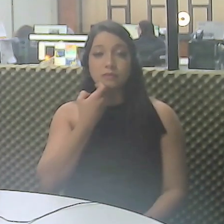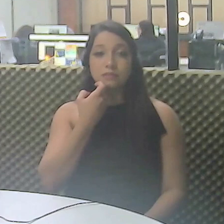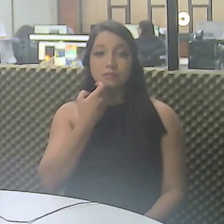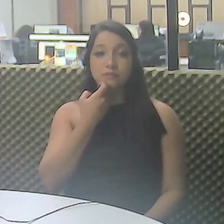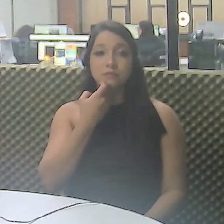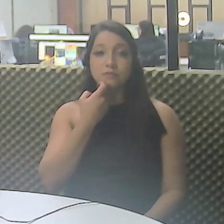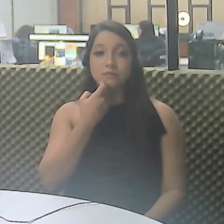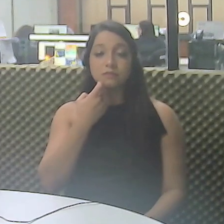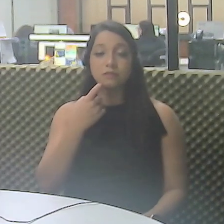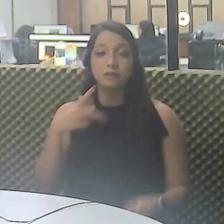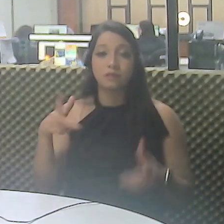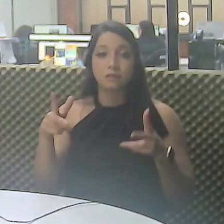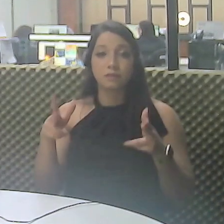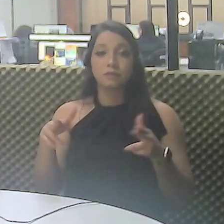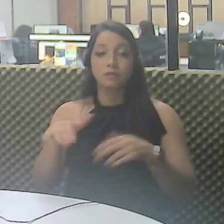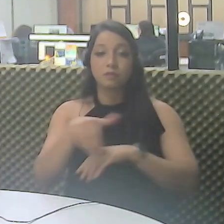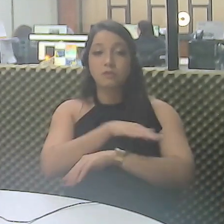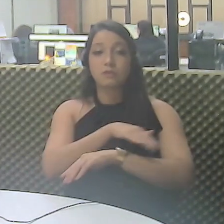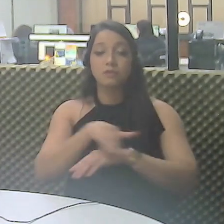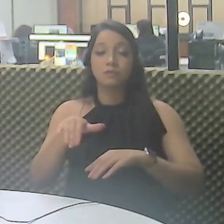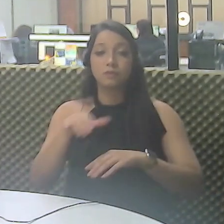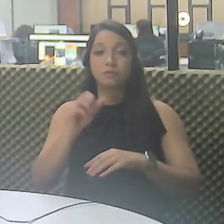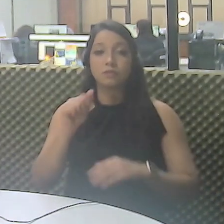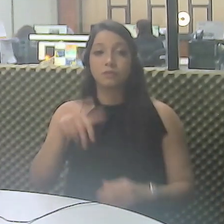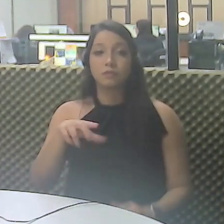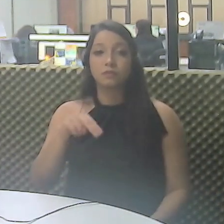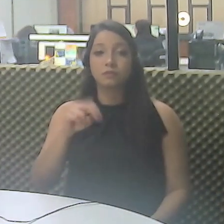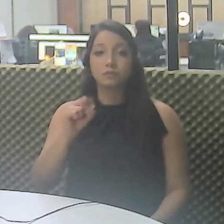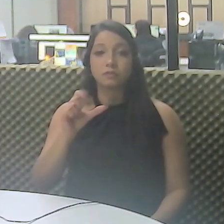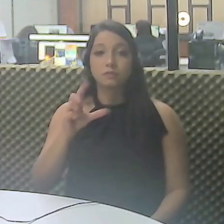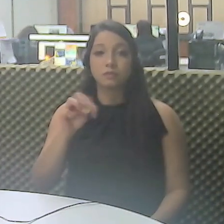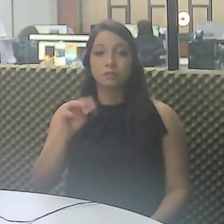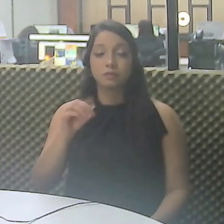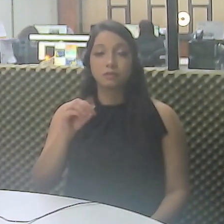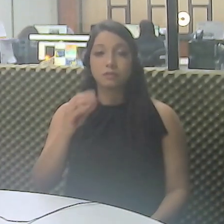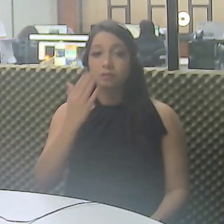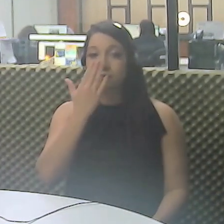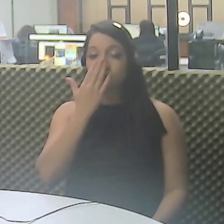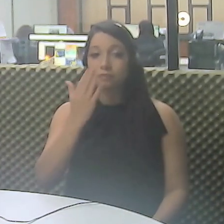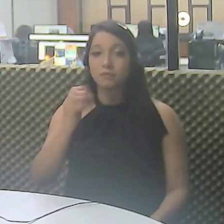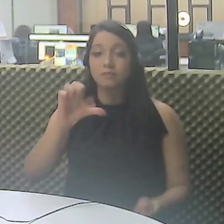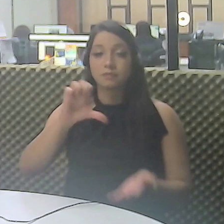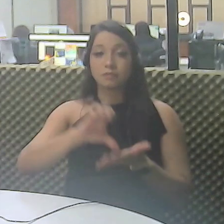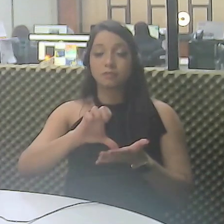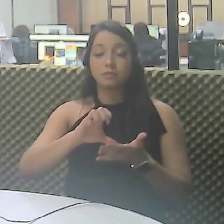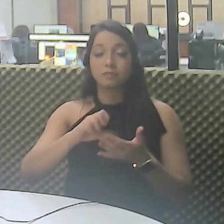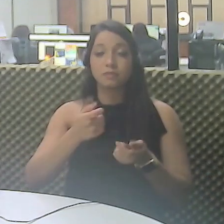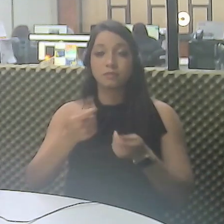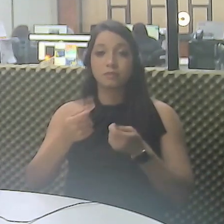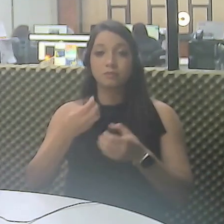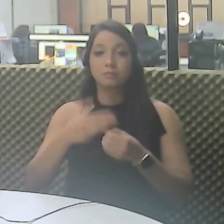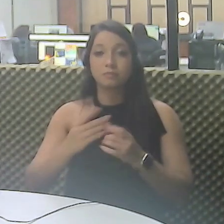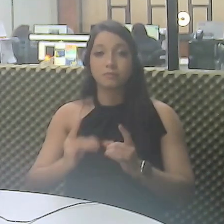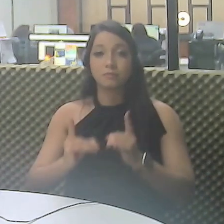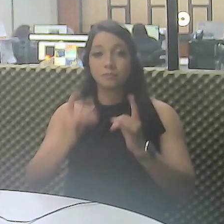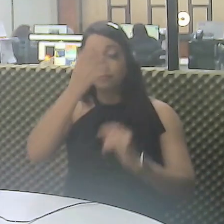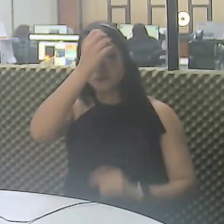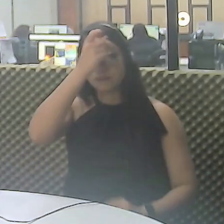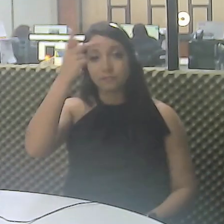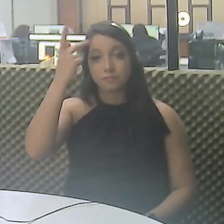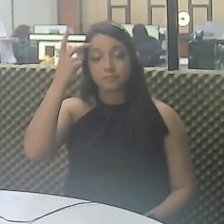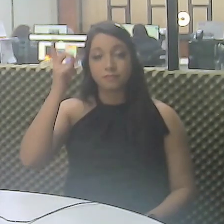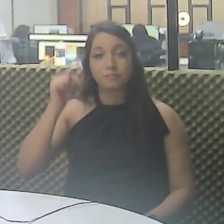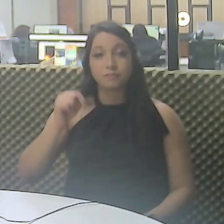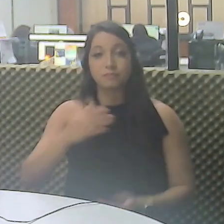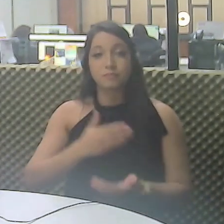sexta-feira a interdição parcial da Avenida Anselmo Alves dos Santos, em frente ao Centro Administrativo Municipal. A interdição